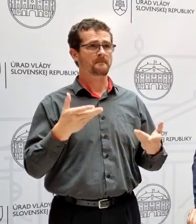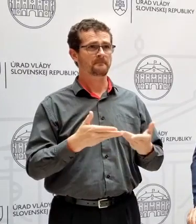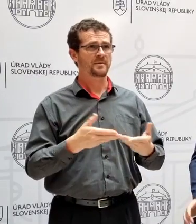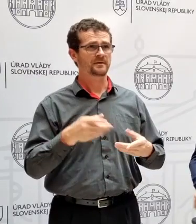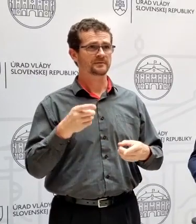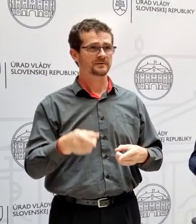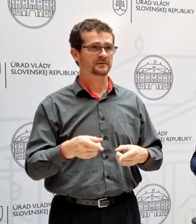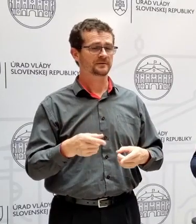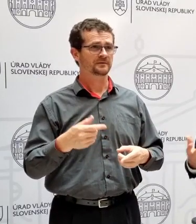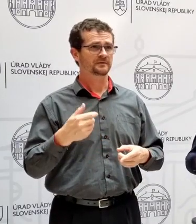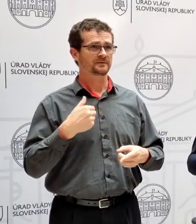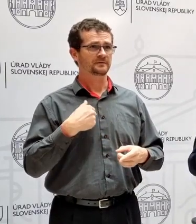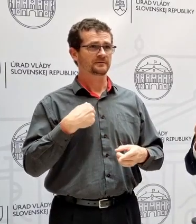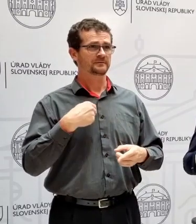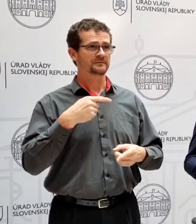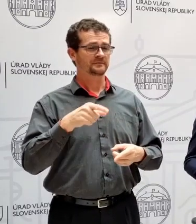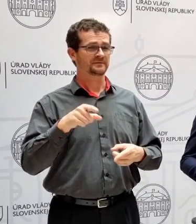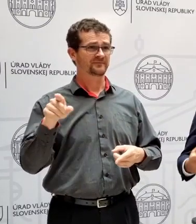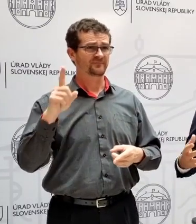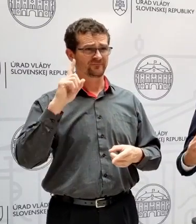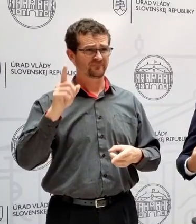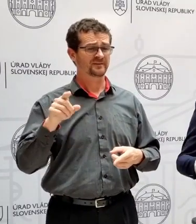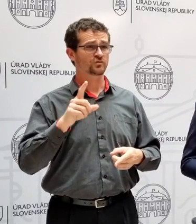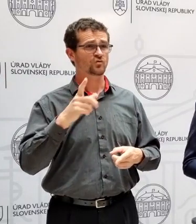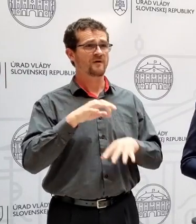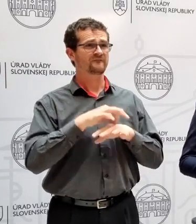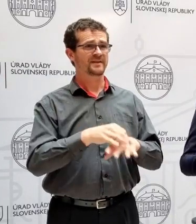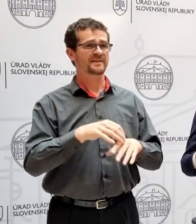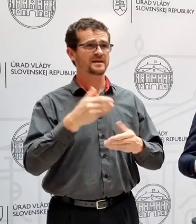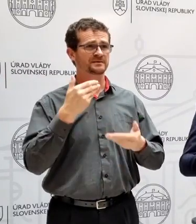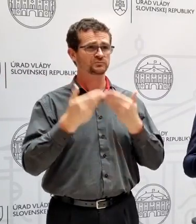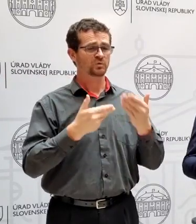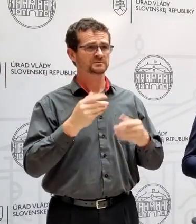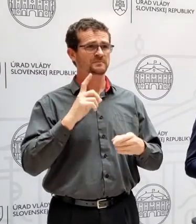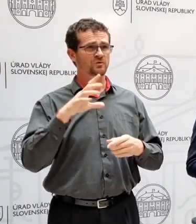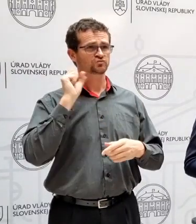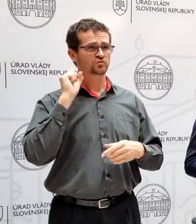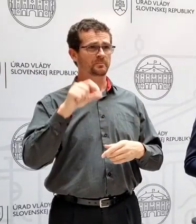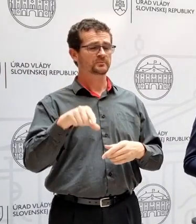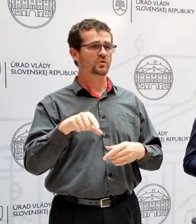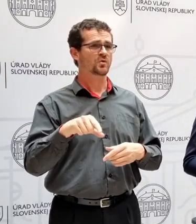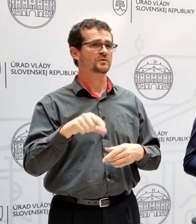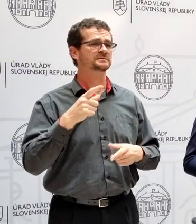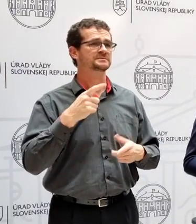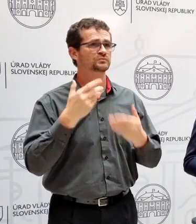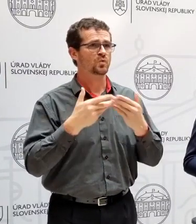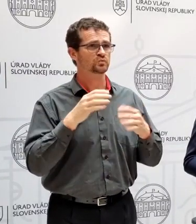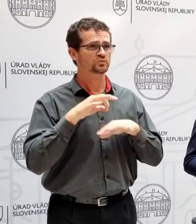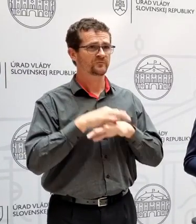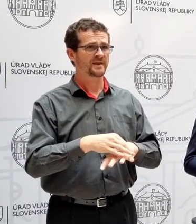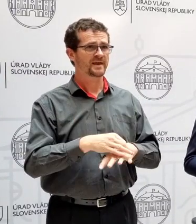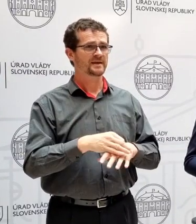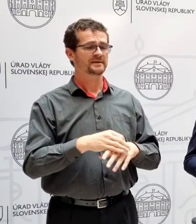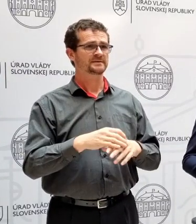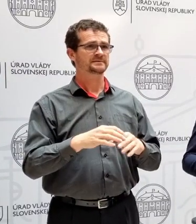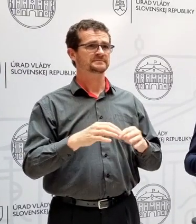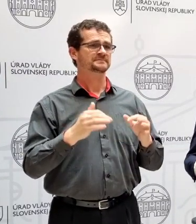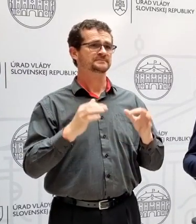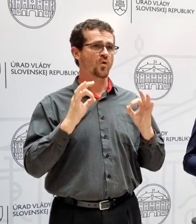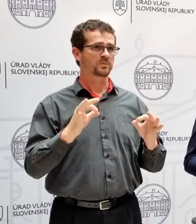aby naozaj... Lebo zase viete vy, že ten, kto vedie tú schôdzu, mal by mať schopnosť tú schôdzu viesť dosť